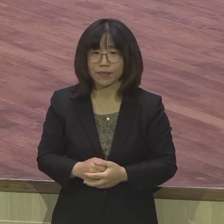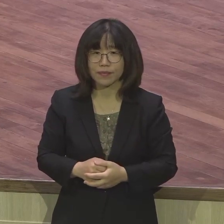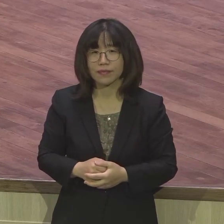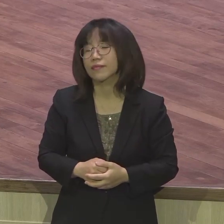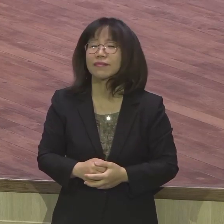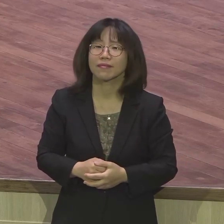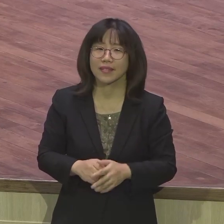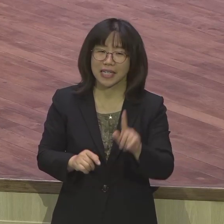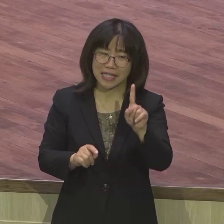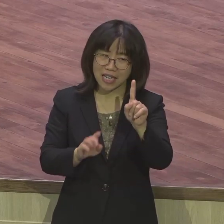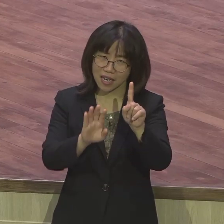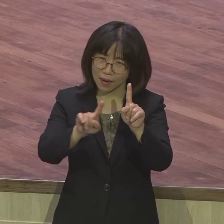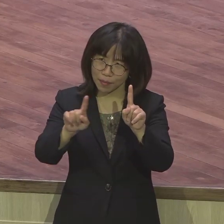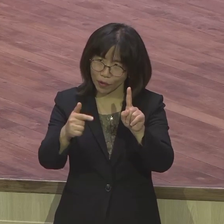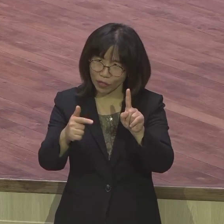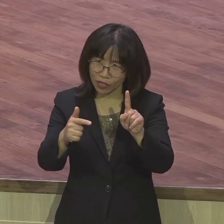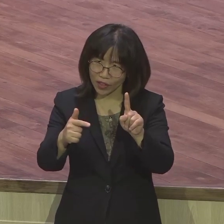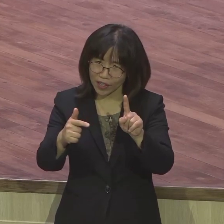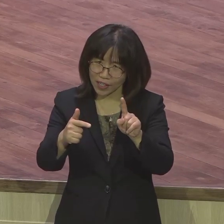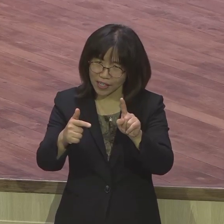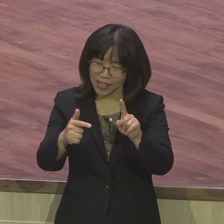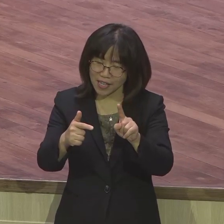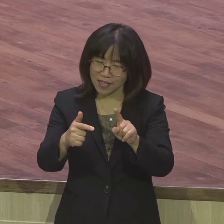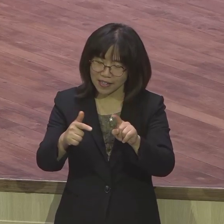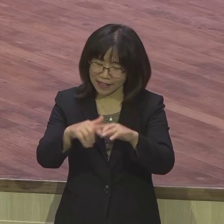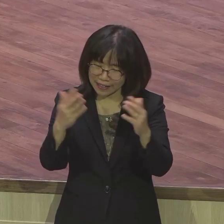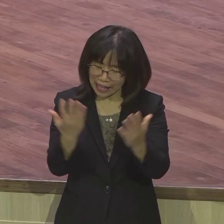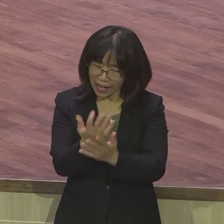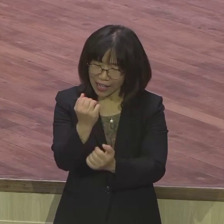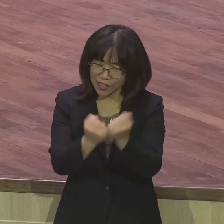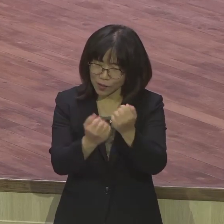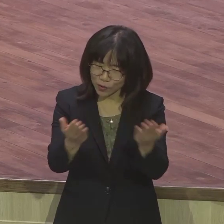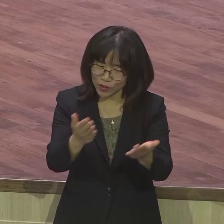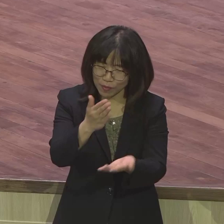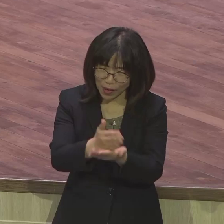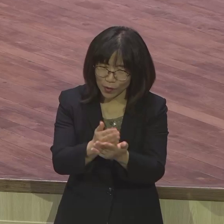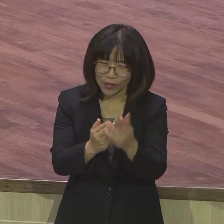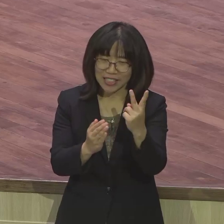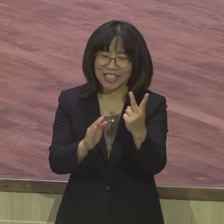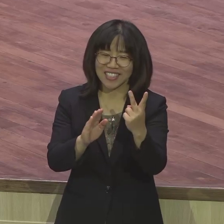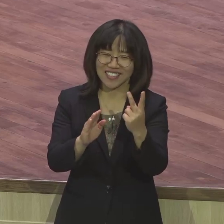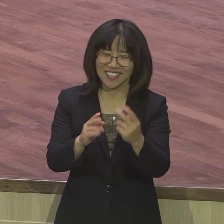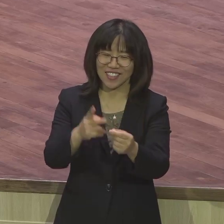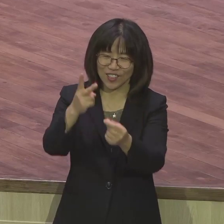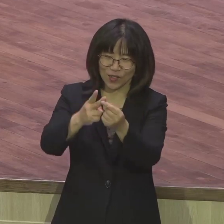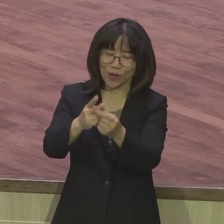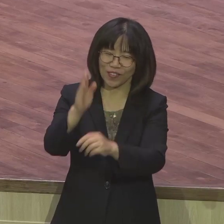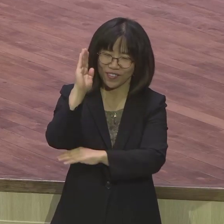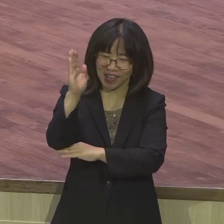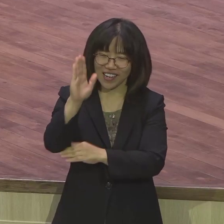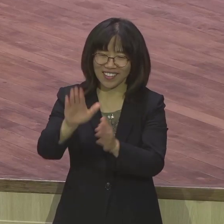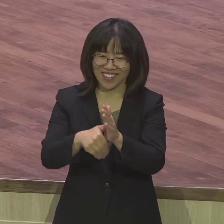이대지가 죽어버려요. 그러니까 여기서는 이렇게 이대지가 남았거든요.